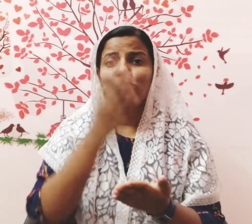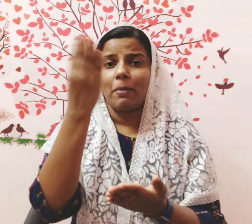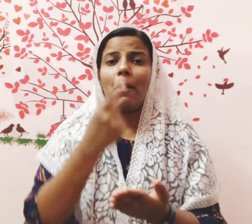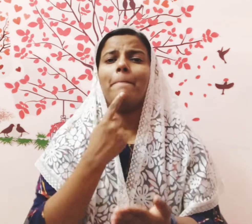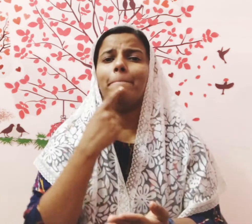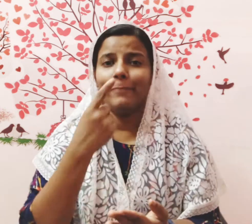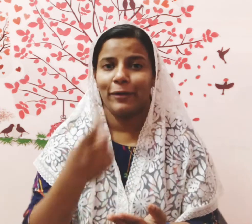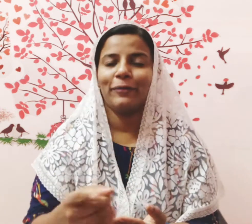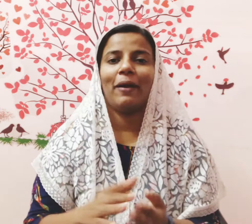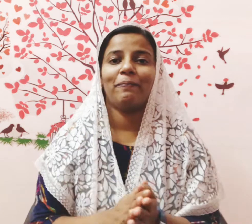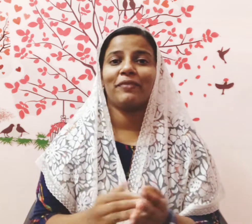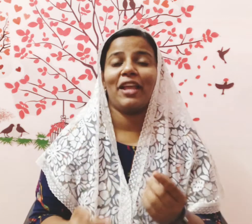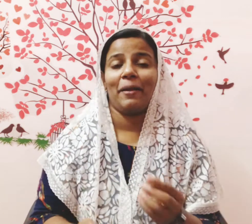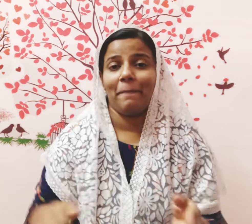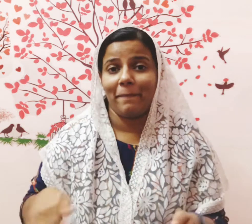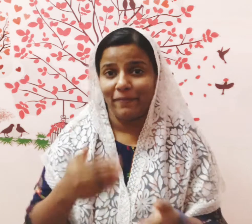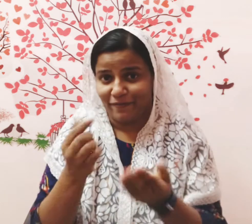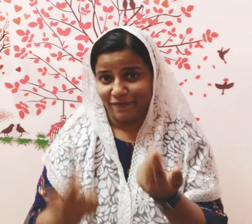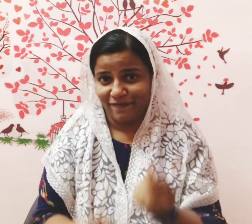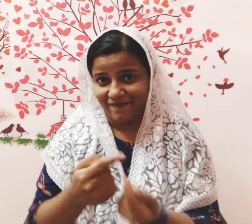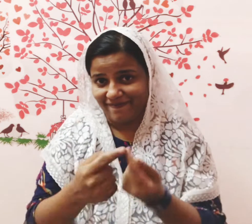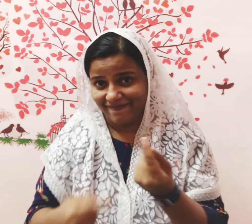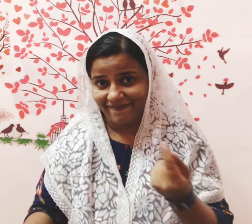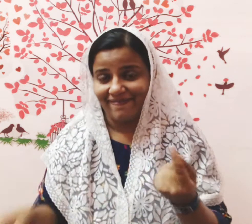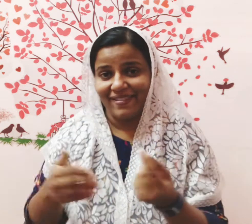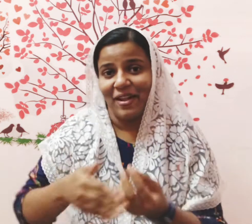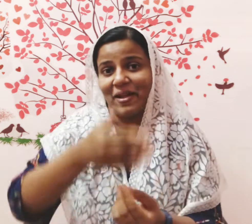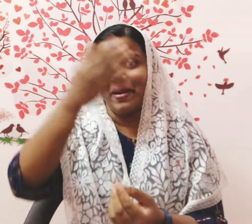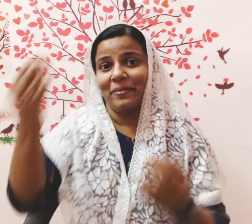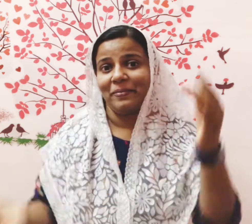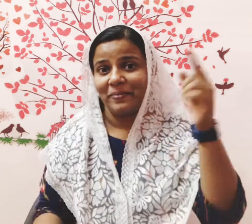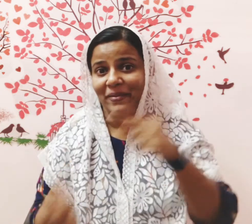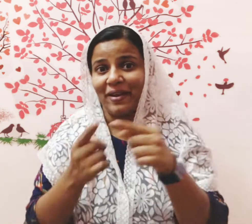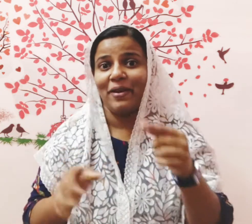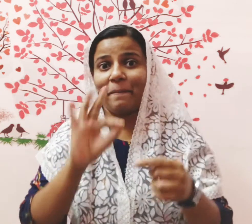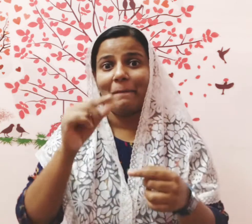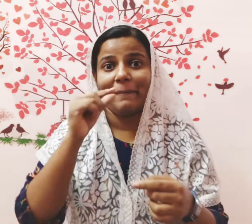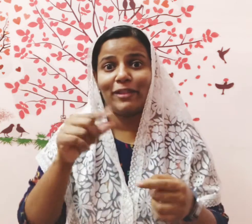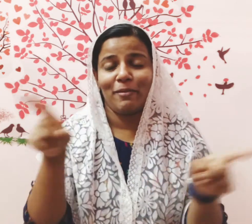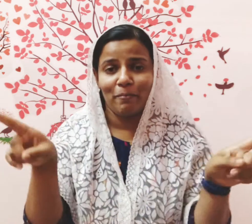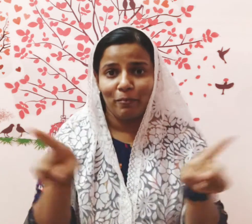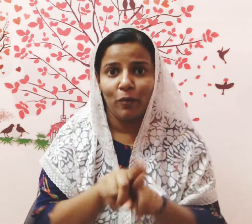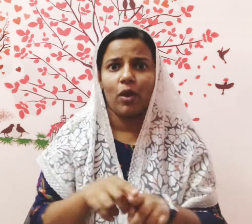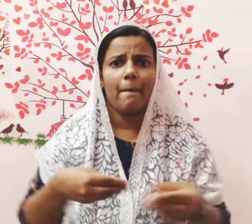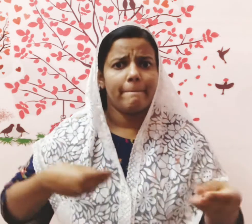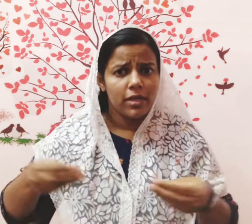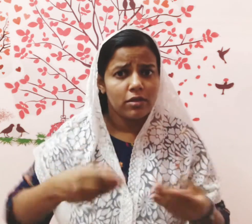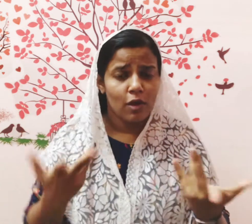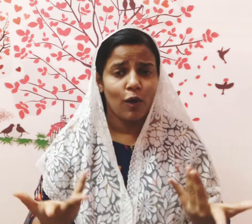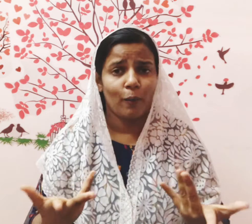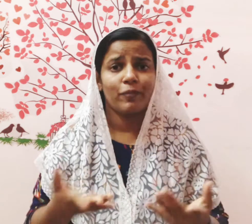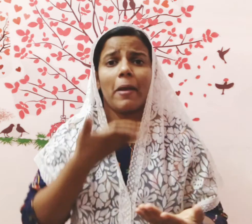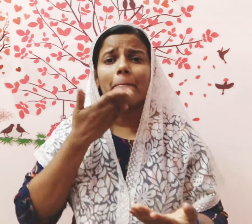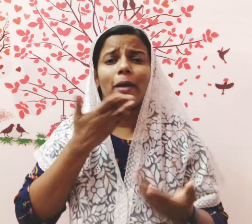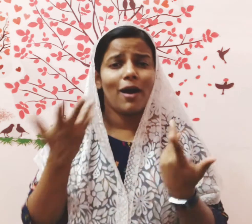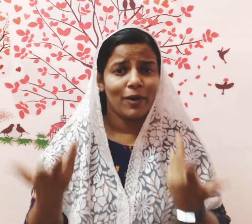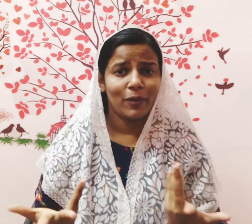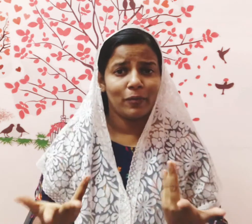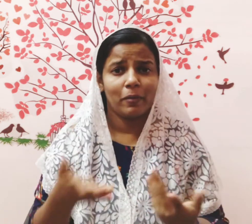ആഹ്വാനം ചെയ്യുന്നു. അവൻ വള്ളിയോട് ചേർന്നിരുന്ന് അവൻ നല്ല കൊമ്പുകളായി കൂടുതൽ ഫലം കായ്ക്കുക. നിങ്ങൾ ബിസിനസ്സാണോ, നിങ്ങൾ വിദ്യാഭ്യാസം